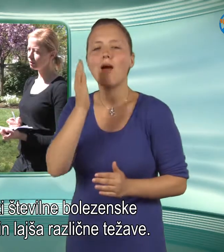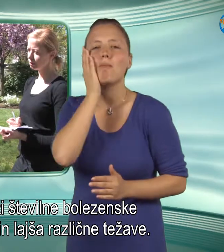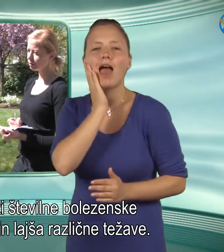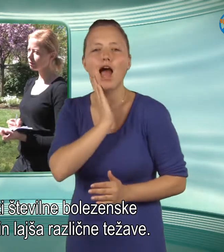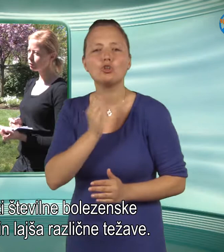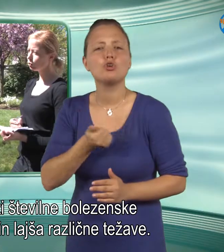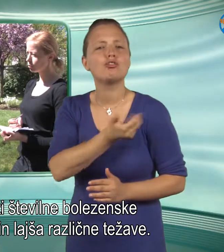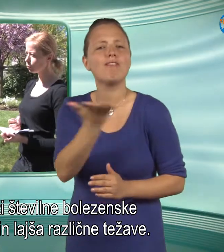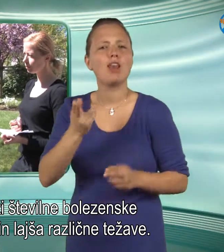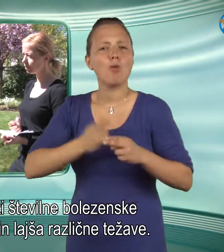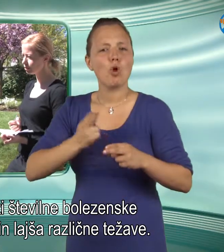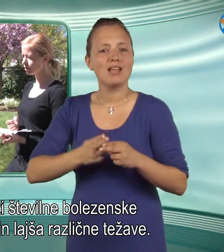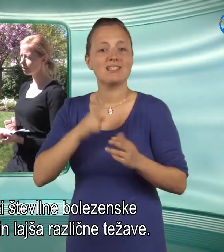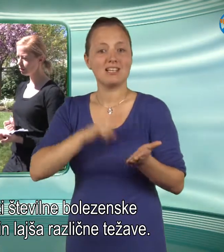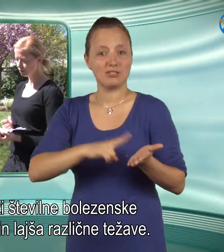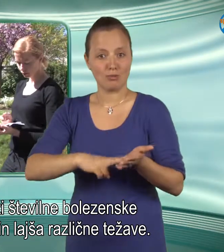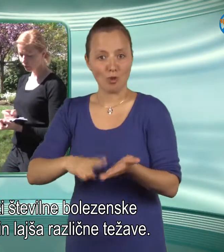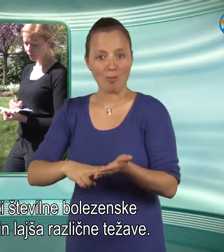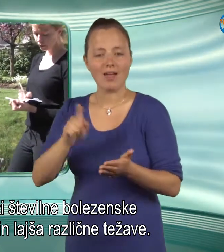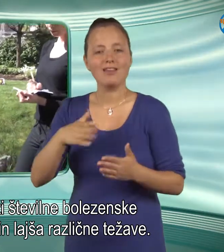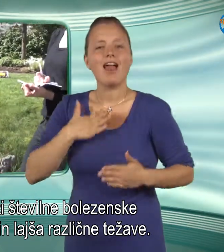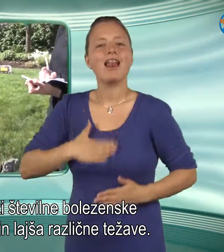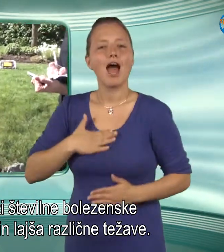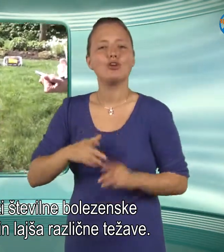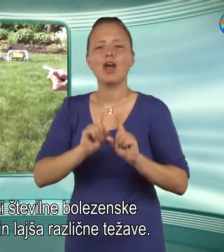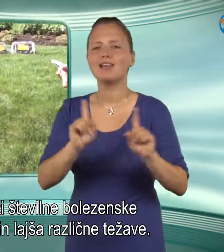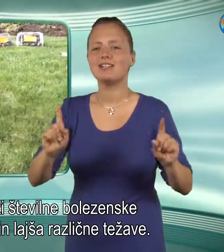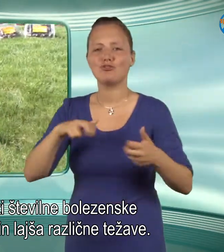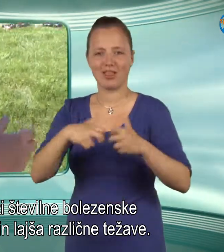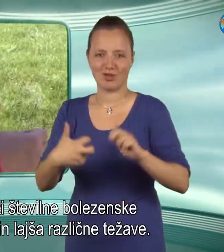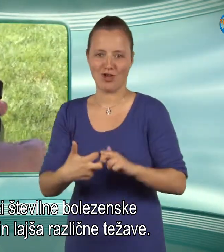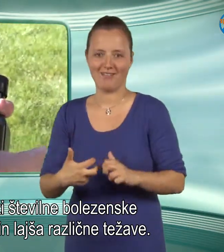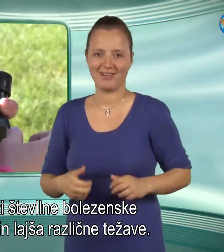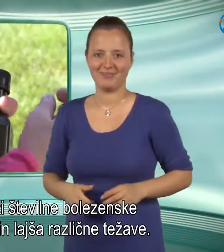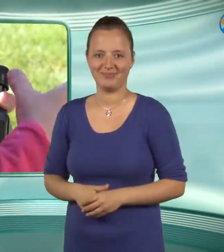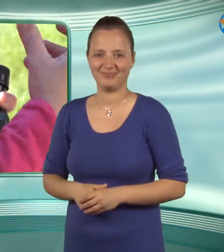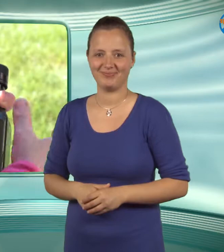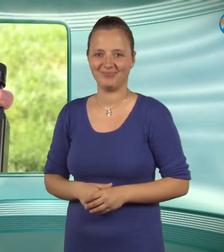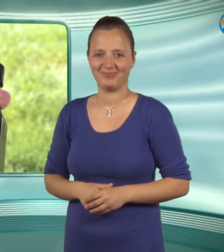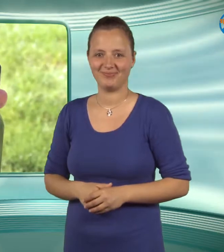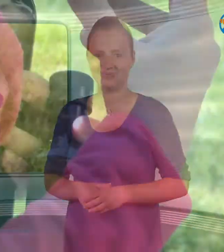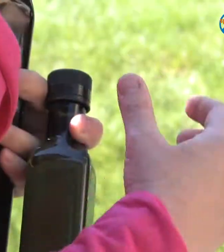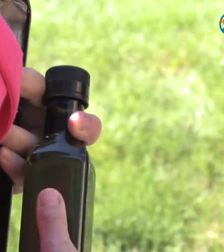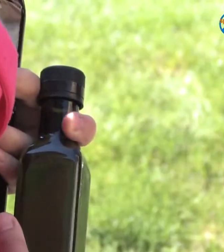Olje blaži številne bolezenske simptome in lajša različne težave.